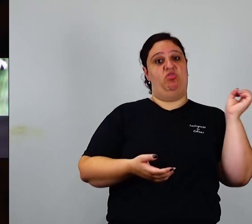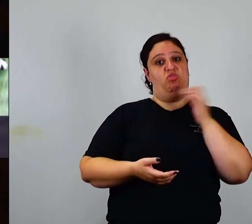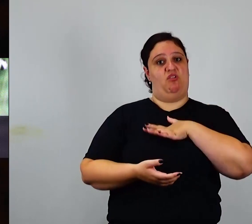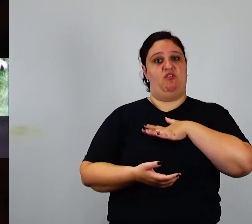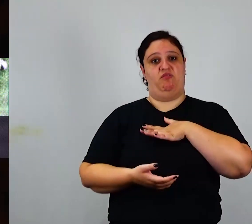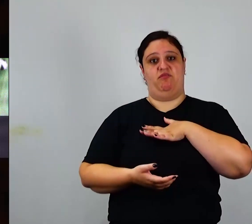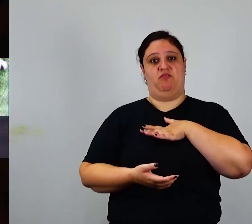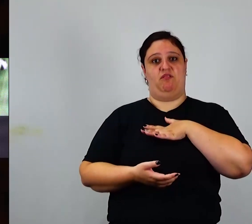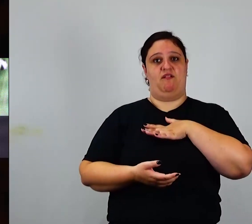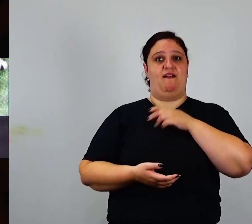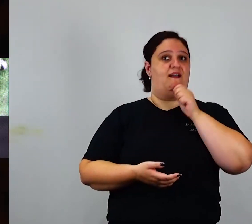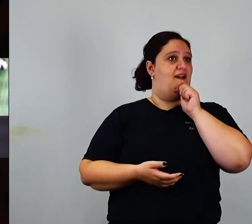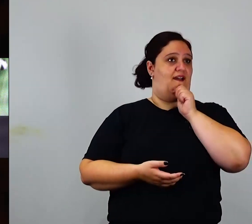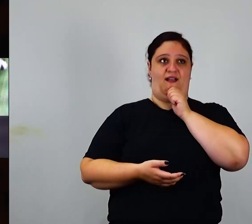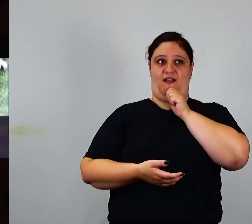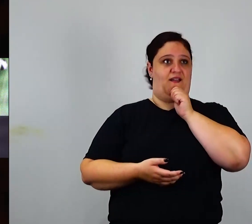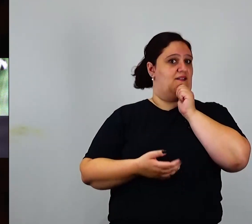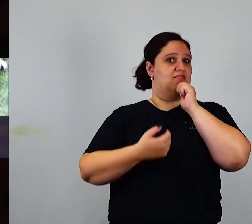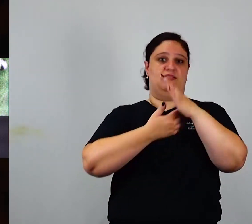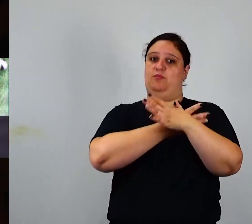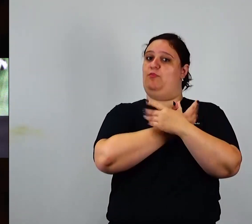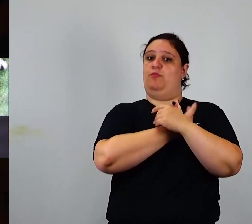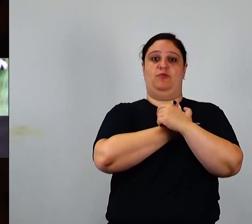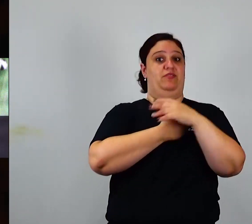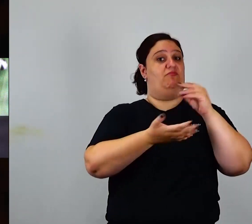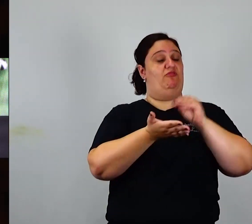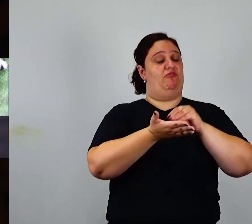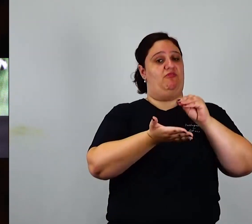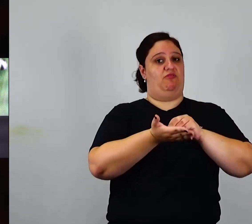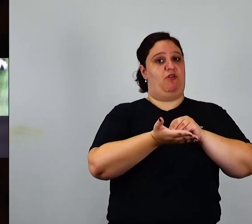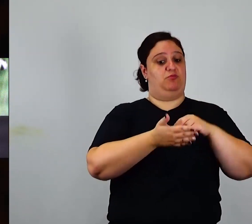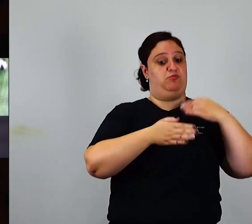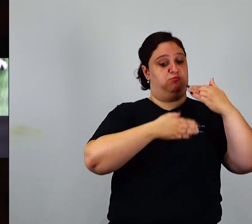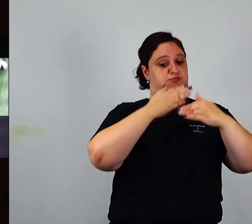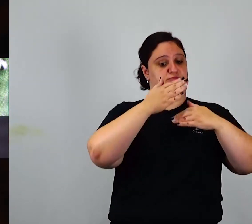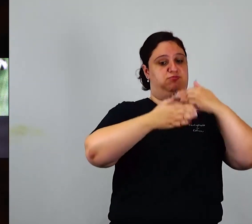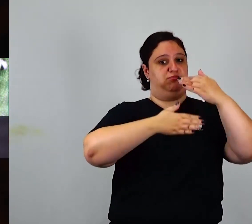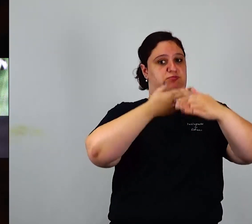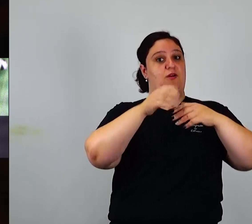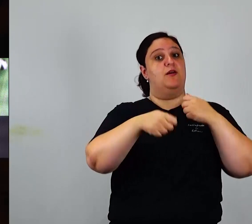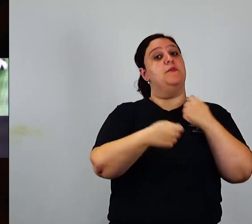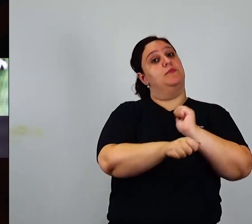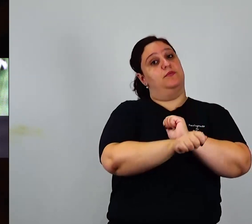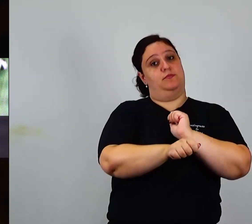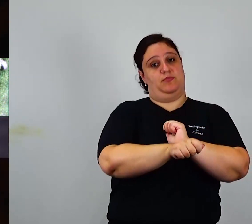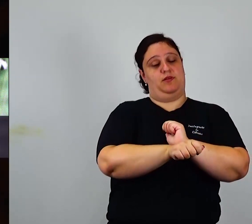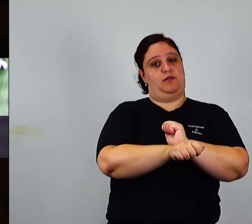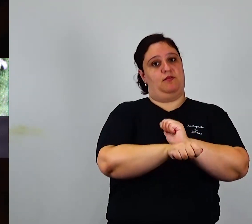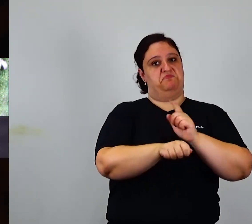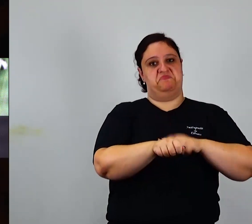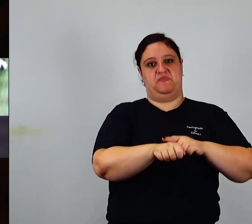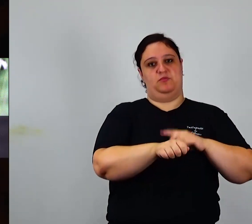Eu ainda não posso chamar isso de borboleta. Mas é só questão de tempo. Não